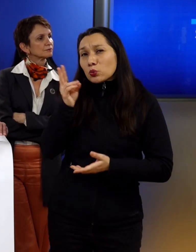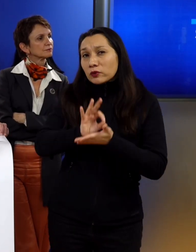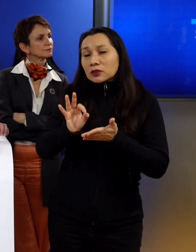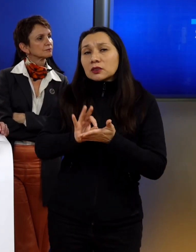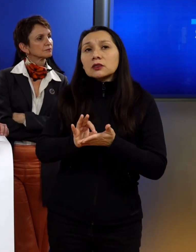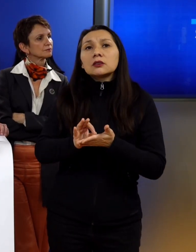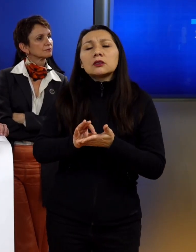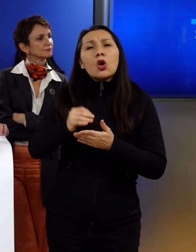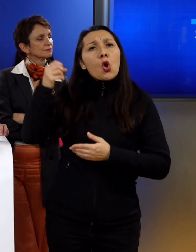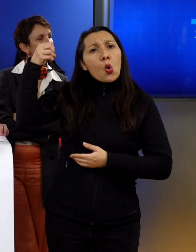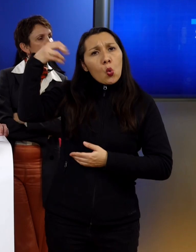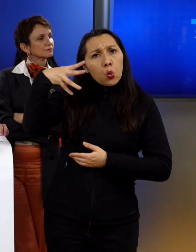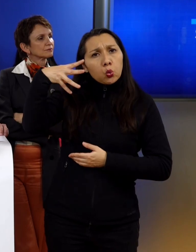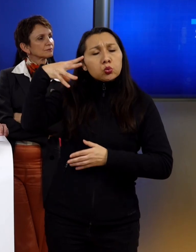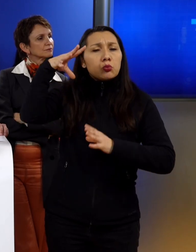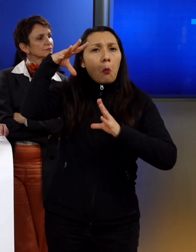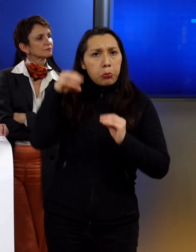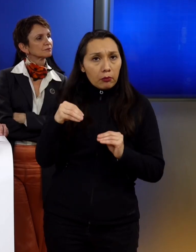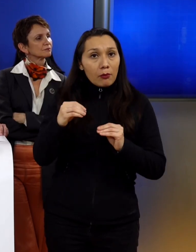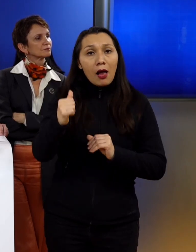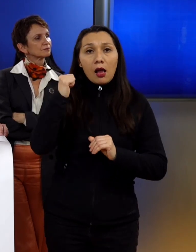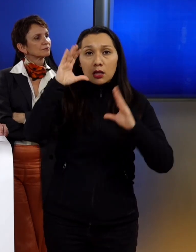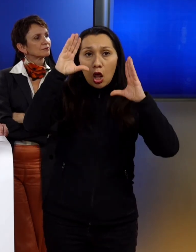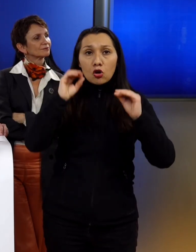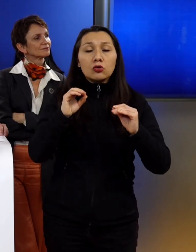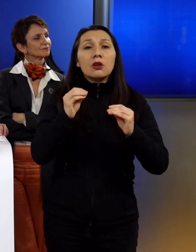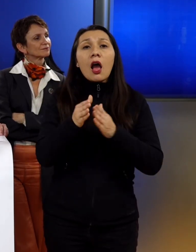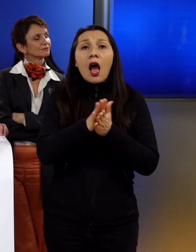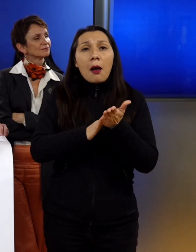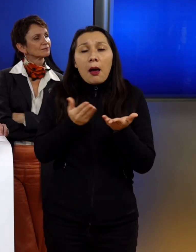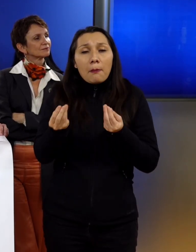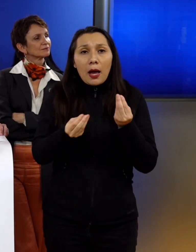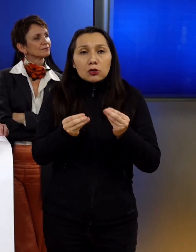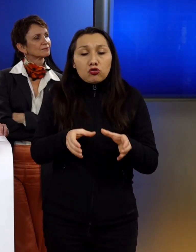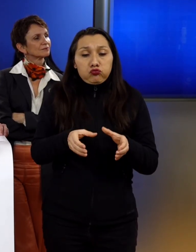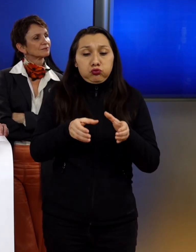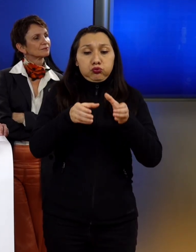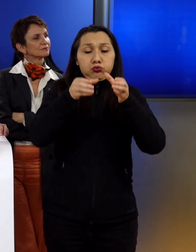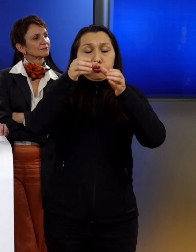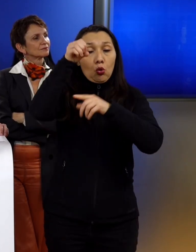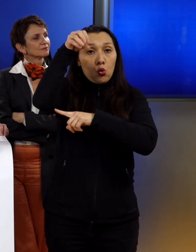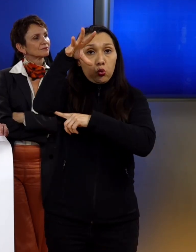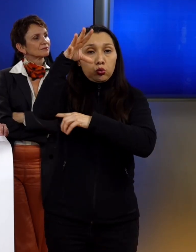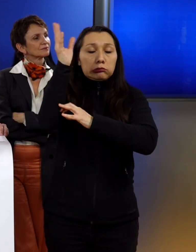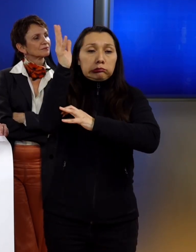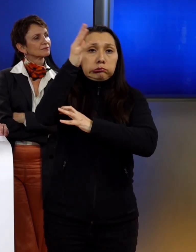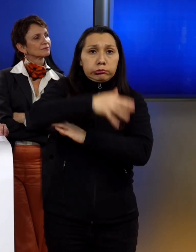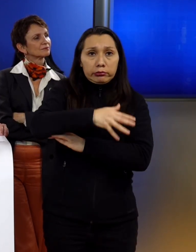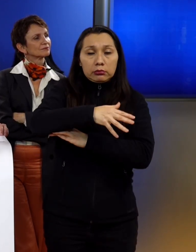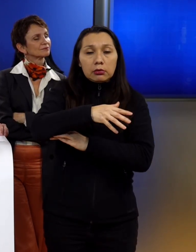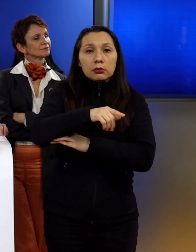precisar, el corte de luz que se produjo anoche por la caída de la torre, ¿eso provocó